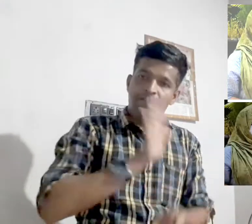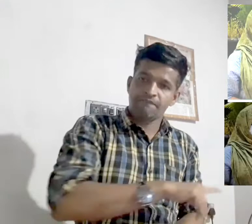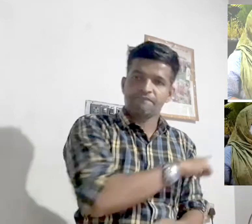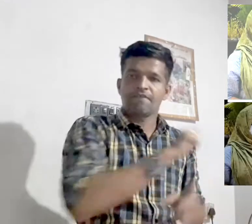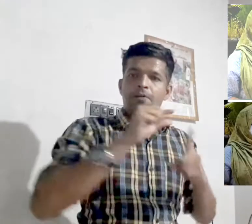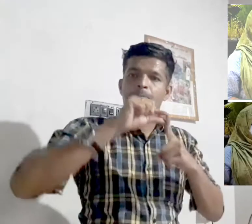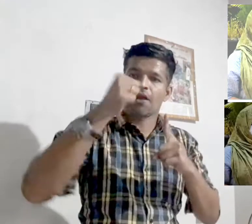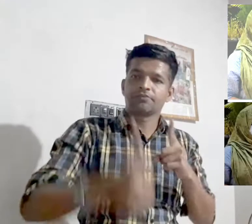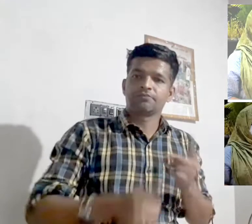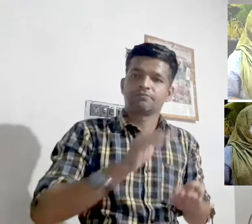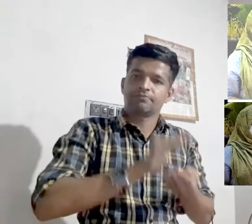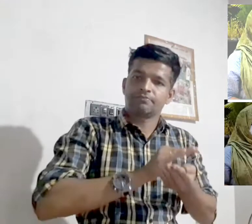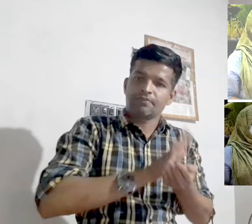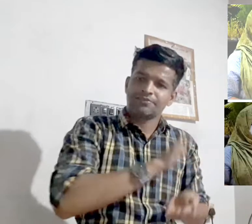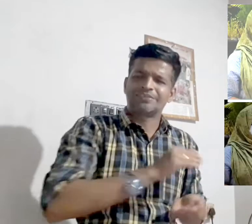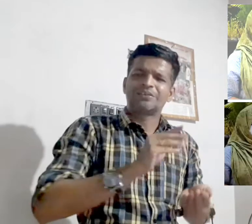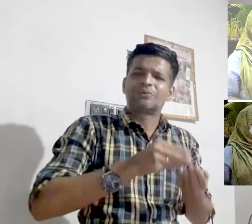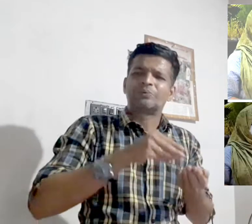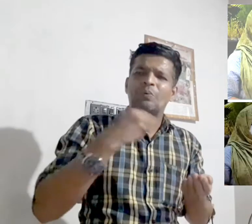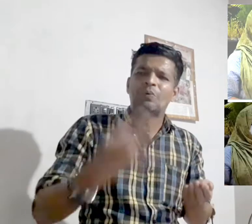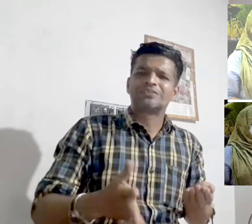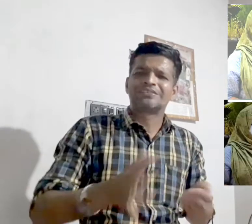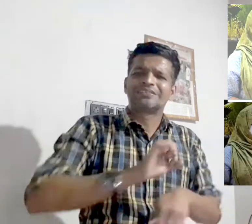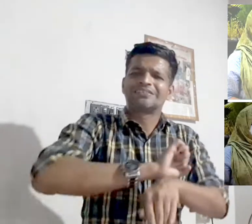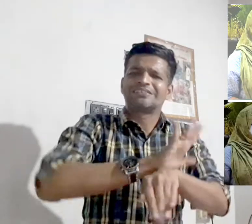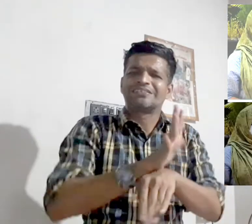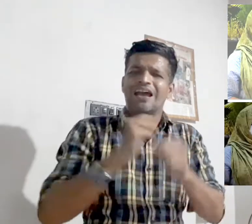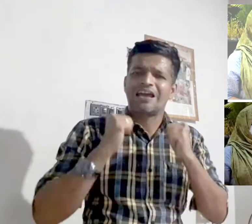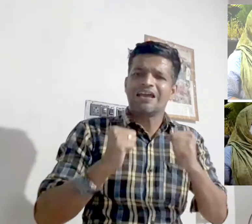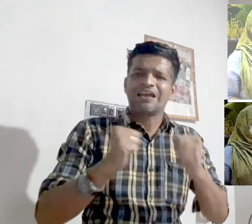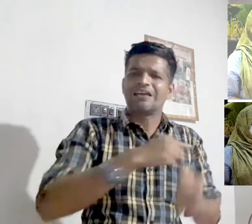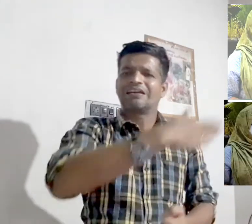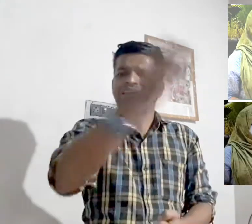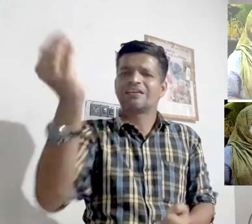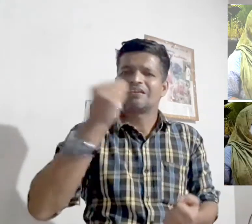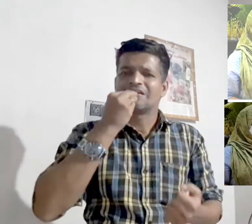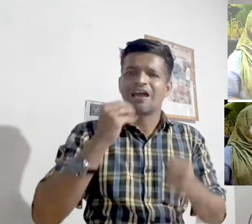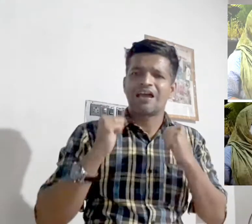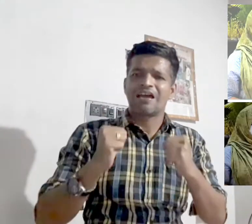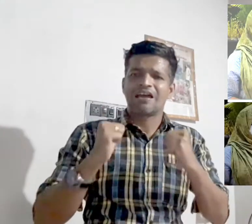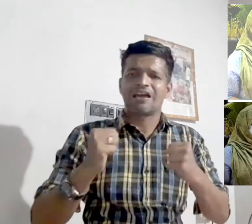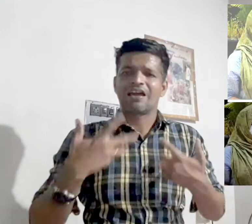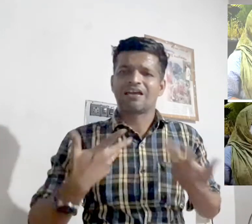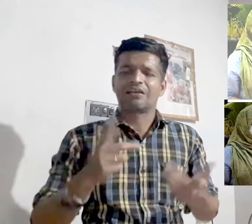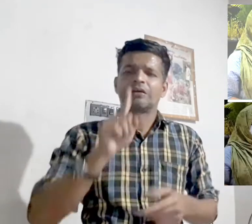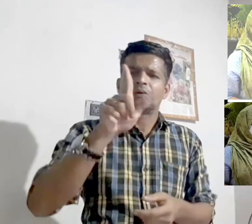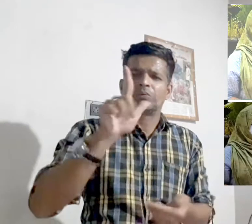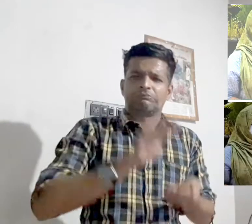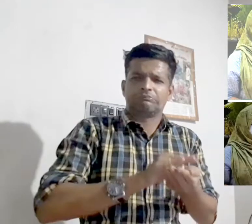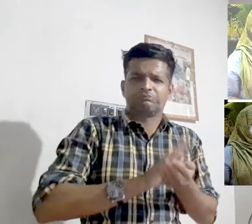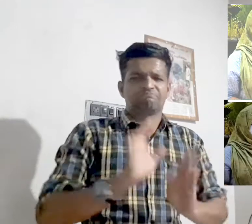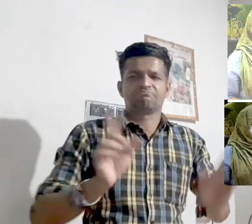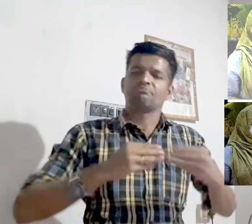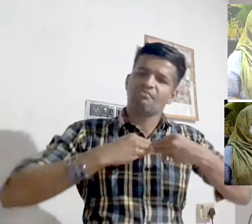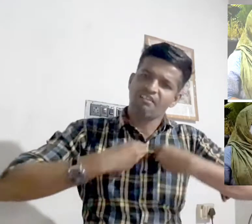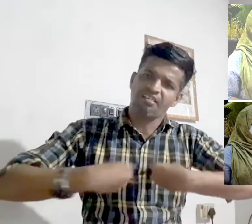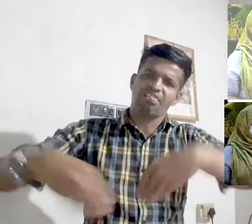അതൃപ്തി ഉമ്മൻചാണ്ടിയും രമേശ് ചെന്നിത്തലയും മുല്ലപ്പള്ളിയും അതോടൊപ്പം തന്നെയുള്ള മറ്റ് ഗ്രൂപ്പ് നേതൃത്വങ്ങളും ഹൈക്കമാൻഡിനെ അറിയിച്ചു. പക്ഷേ ആ സമ്മർദ്ദങ്ങൾക്ക്